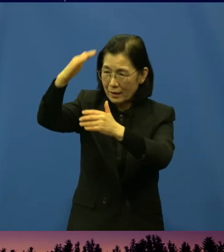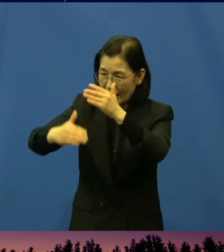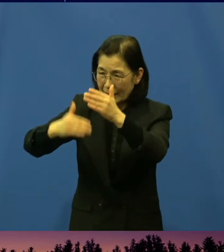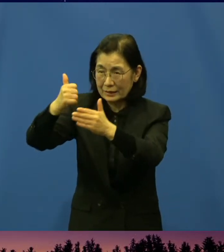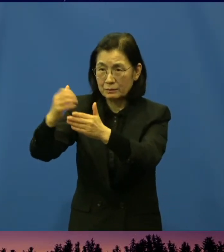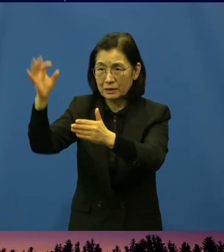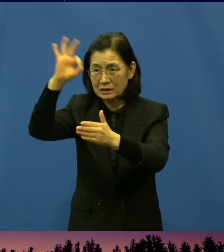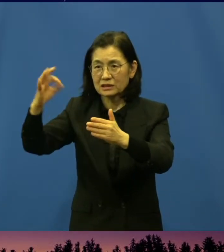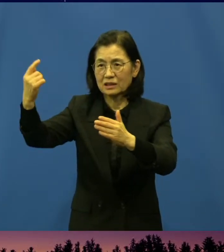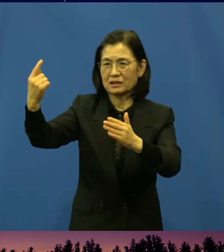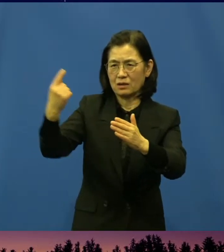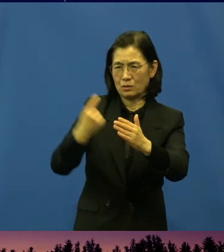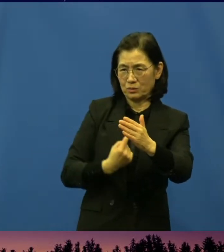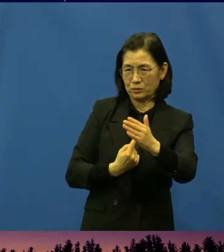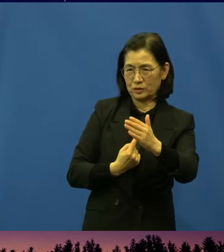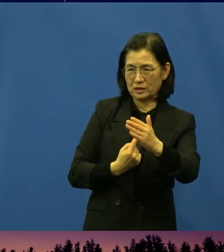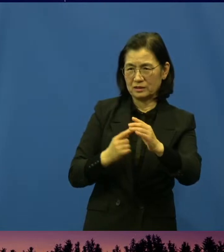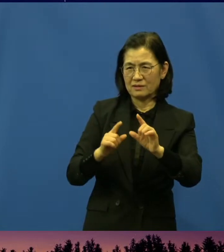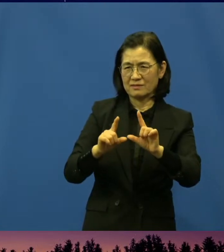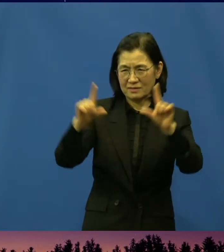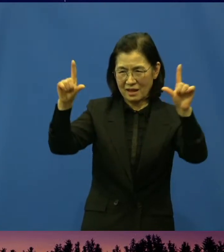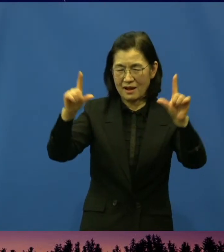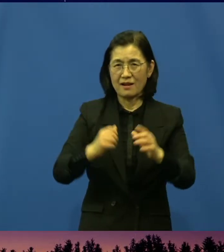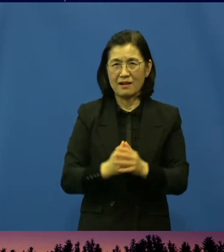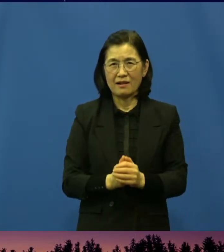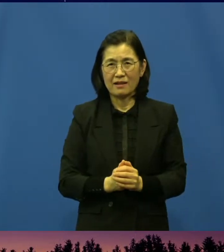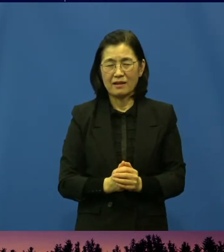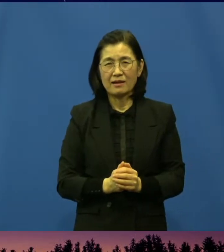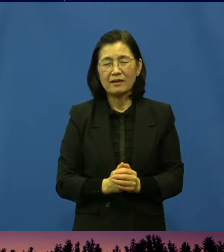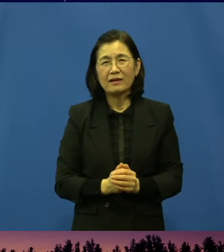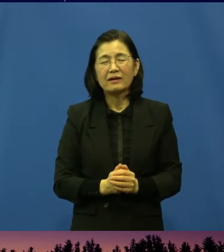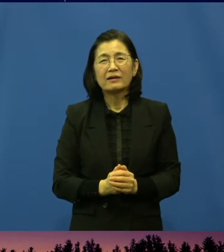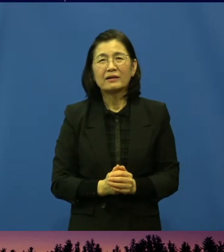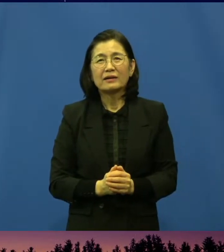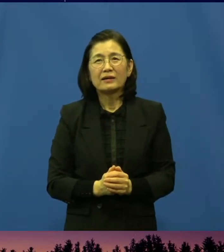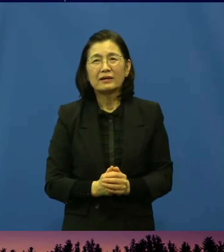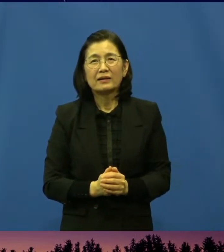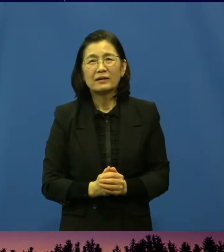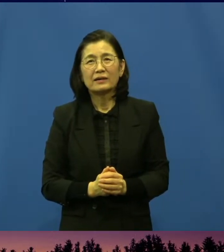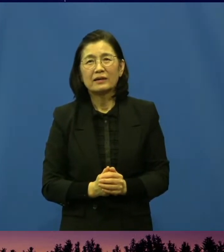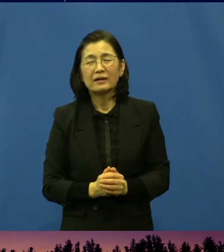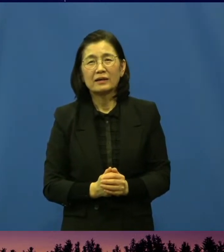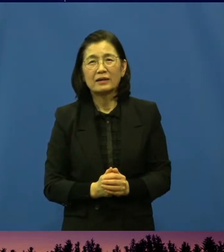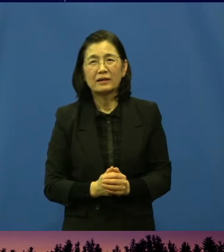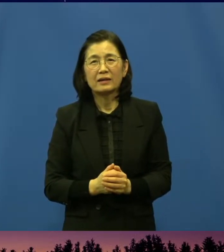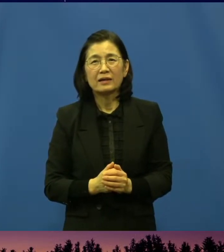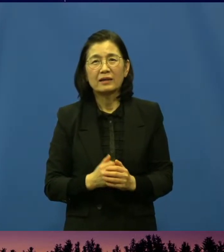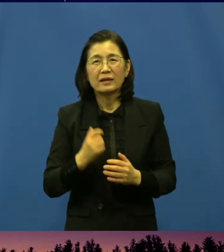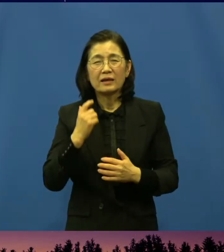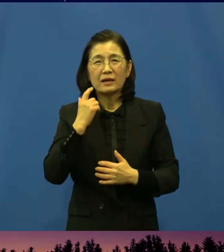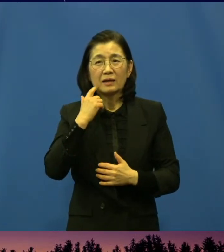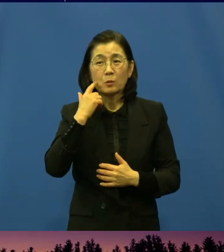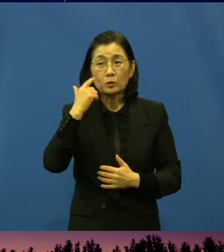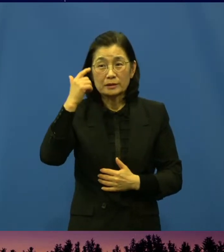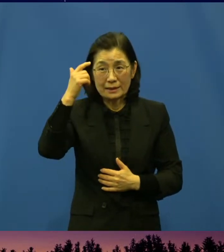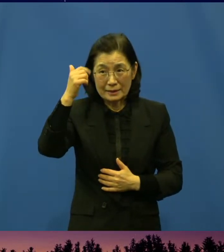시간 속에 찾아오신 거예요. 내가 믿었다 그러는데 그건 뭐냐면, 나의 인생의 어떤 시간에